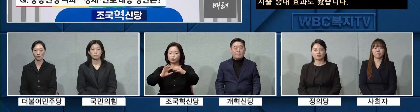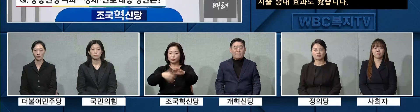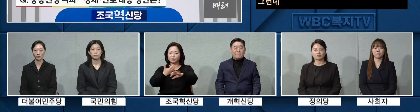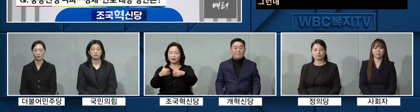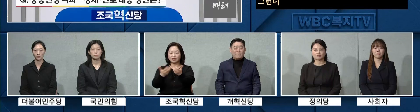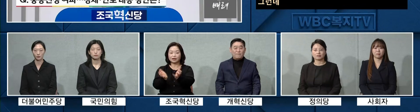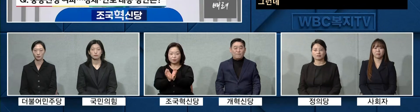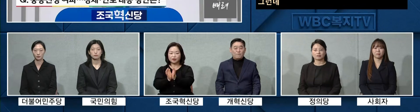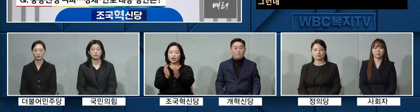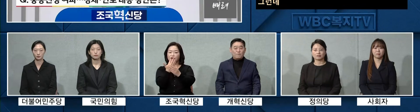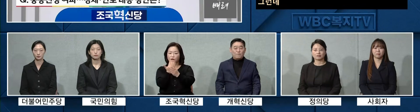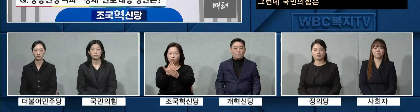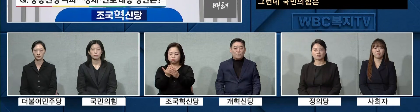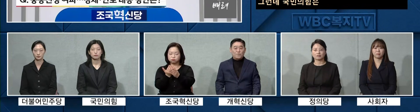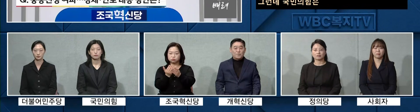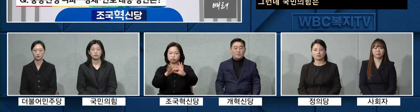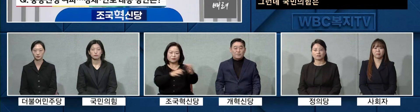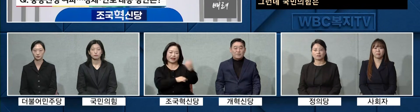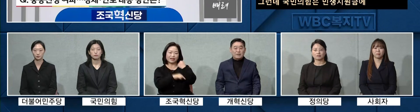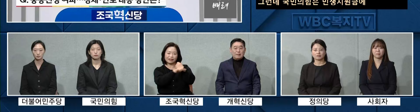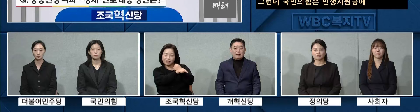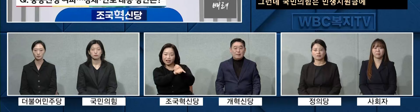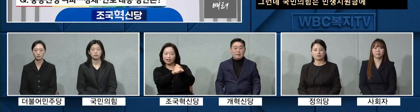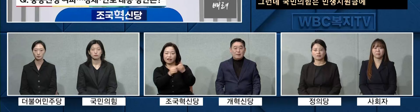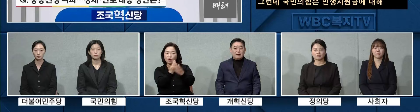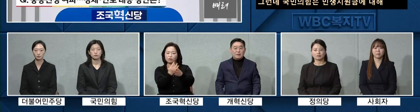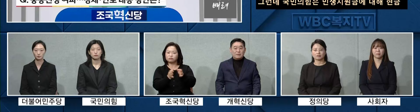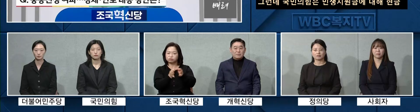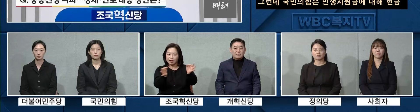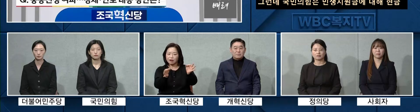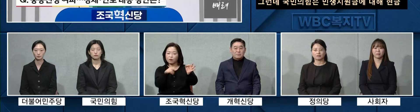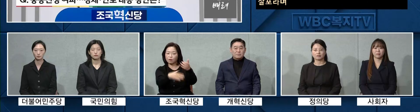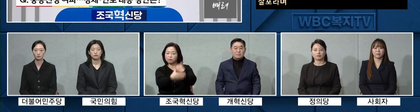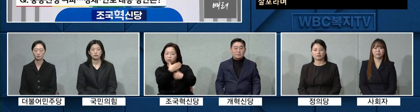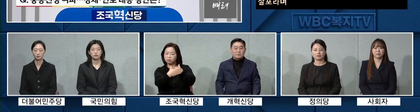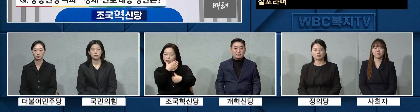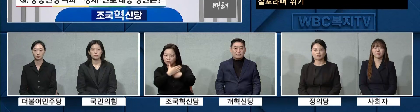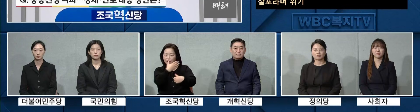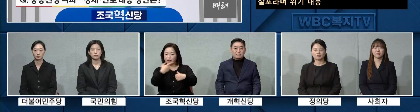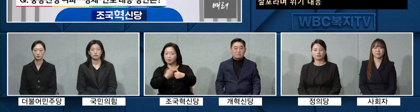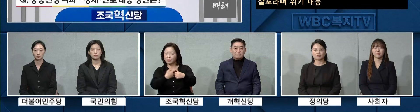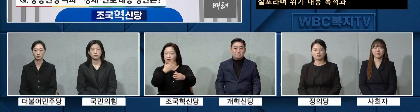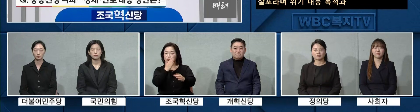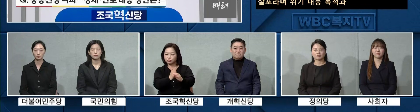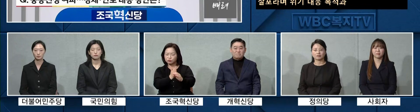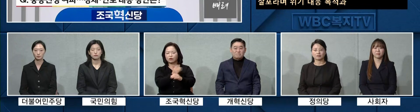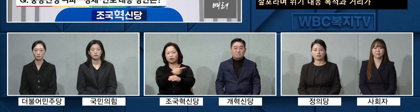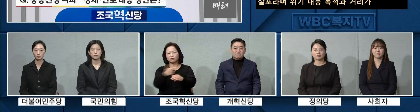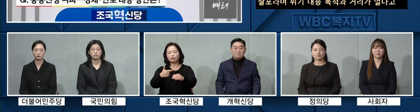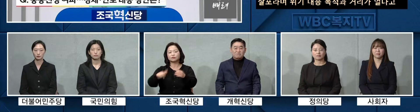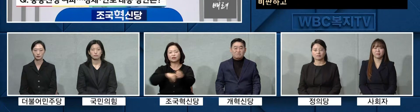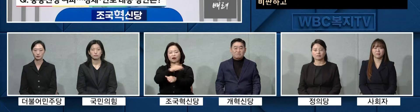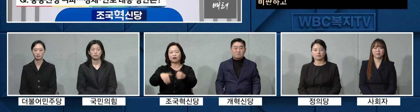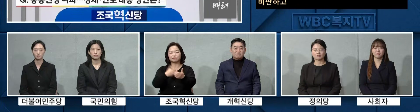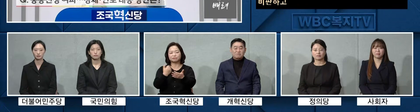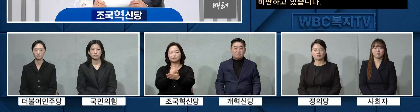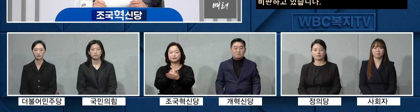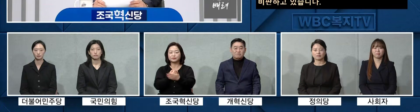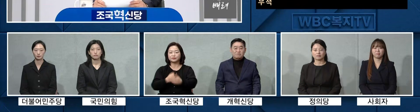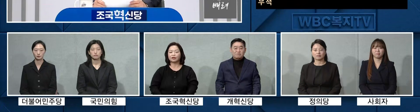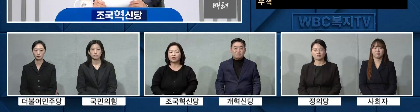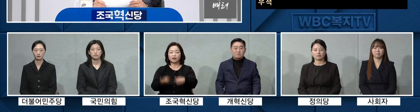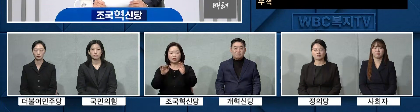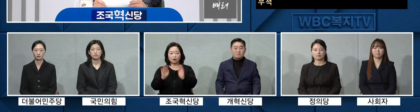대해 현금 살포라며 위기 대응 목적과 거리가 멀다고 비판하고 있습니다. 무척 아쉽게 생각합니다.